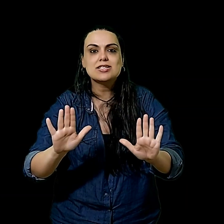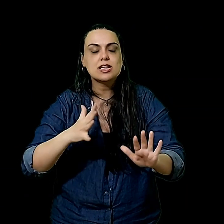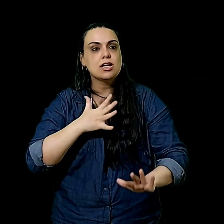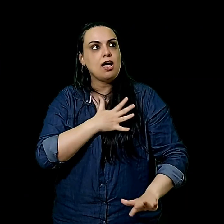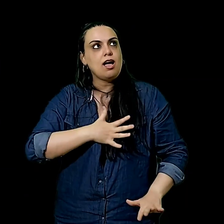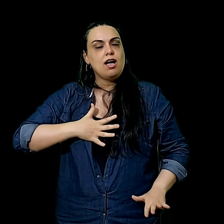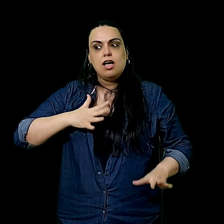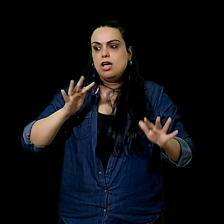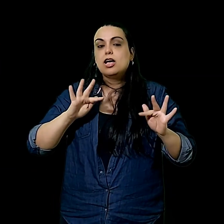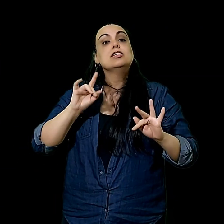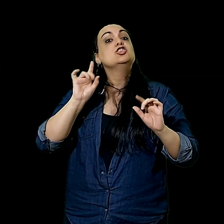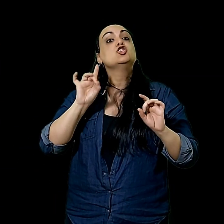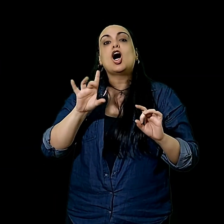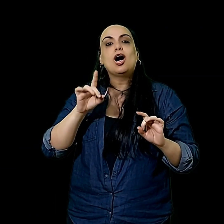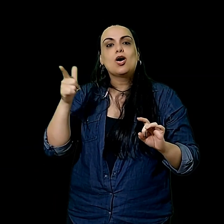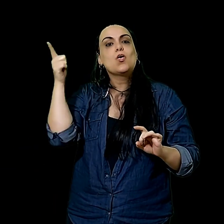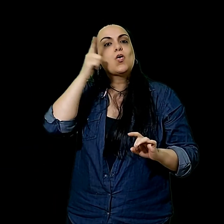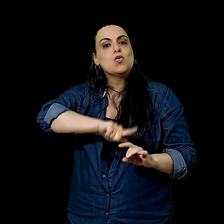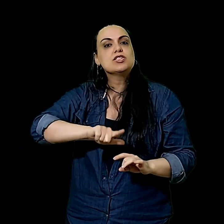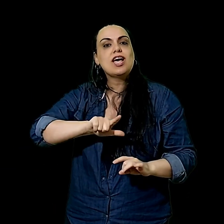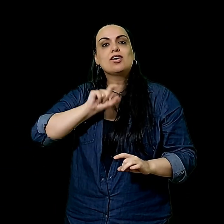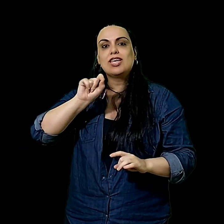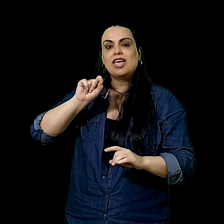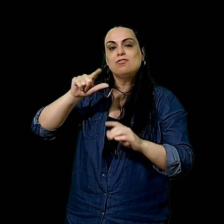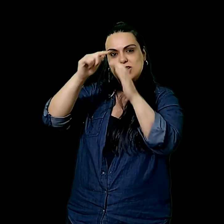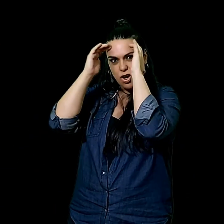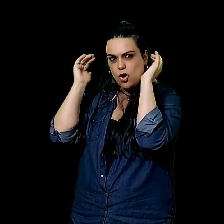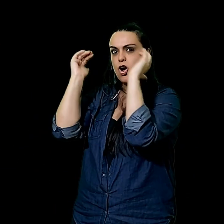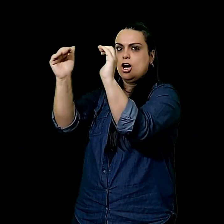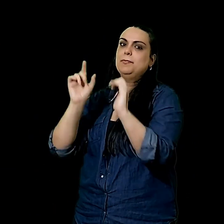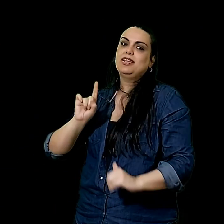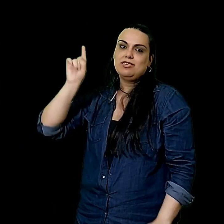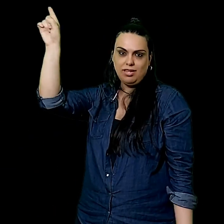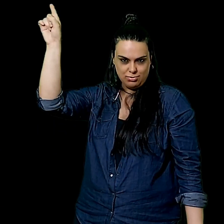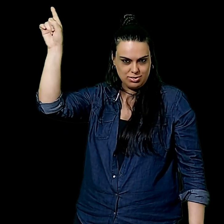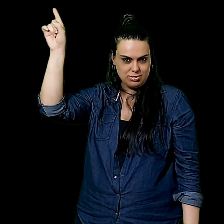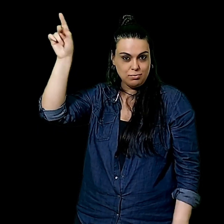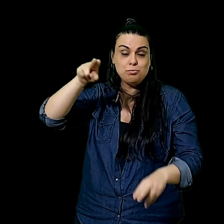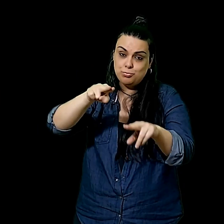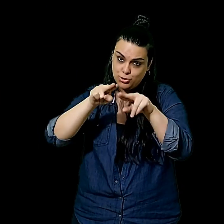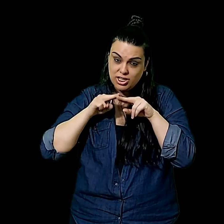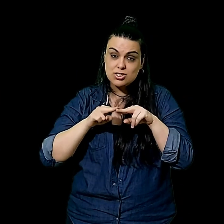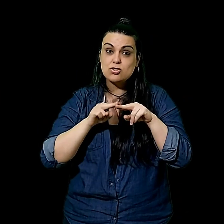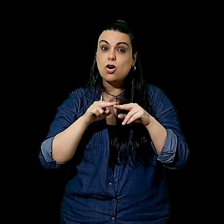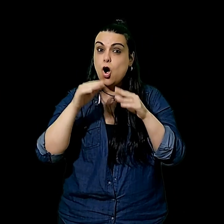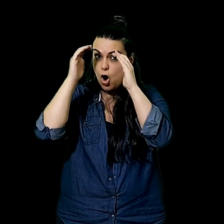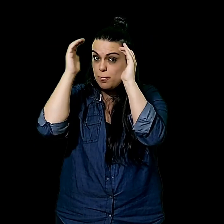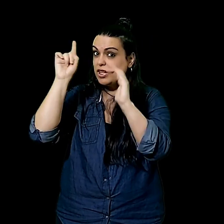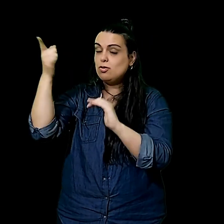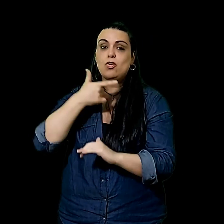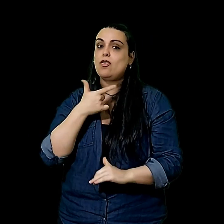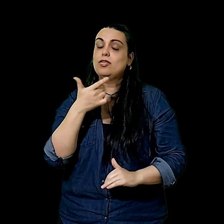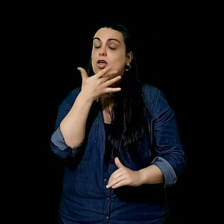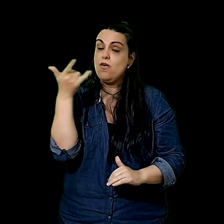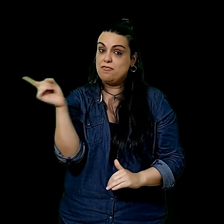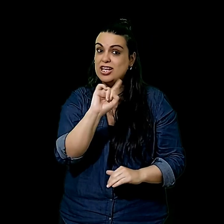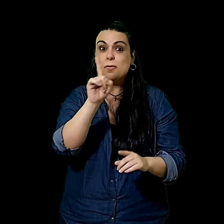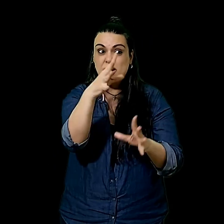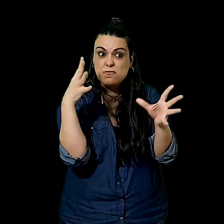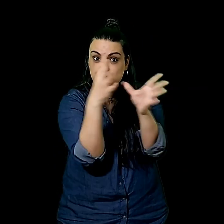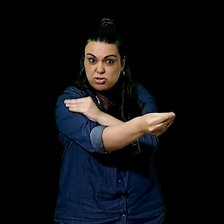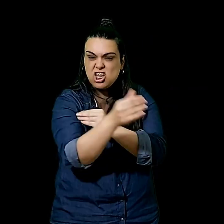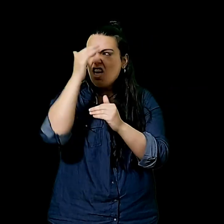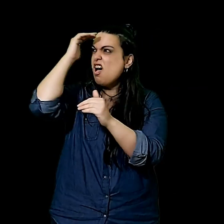você cumpre o propósito pelo qual Deus te chamou. E é por isso que eu afirmo que fazer a vontade de Deus não é fácil, mas fugir dela dá muito